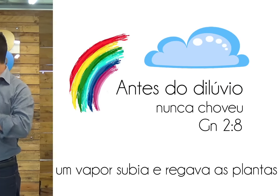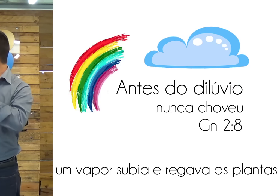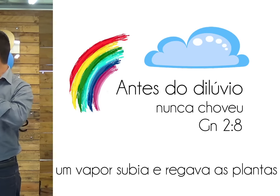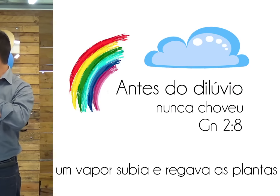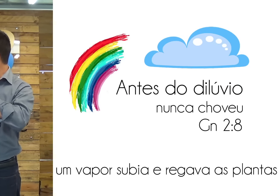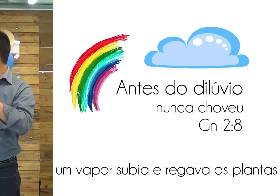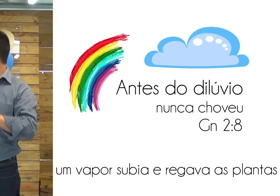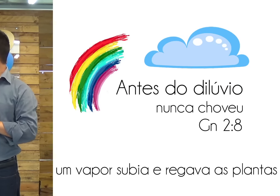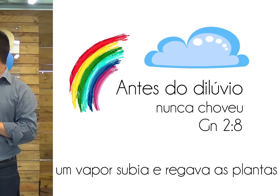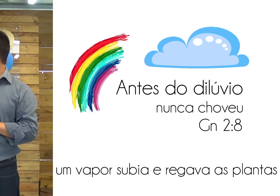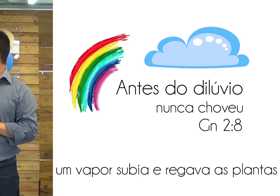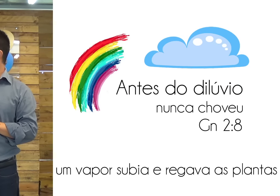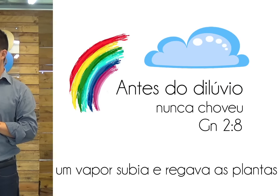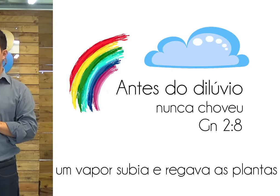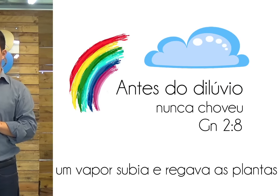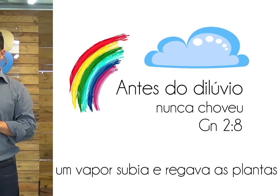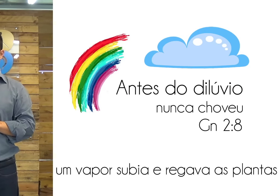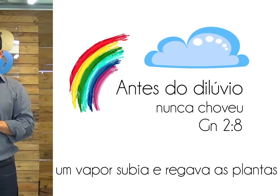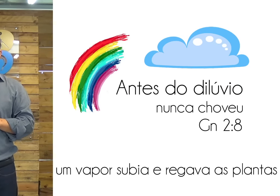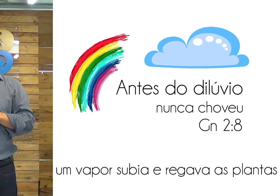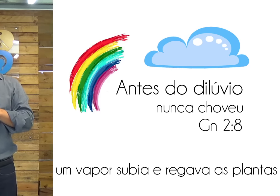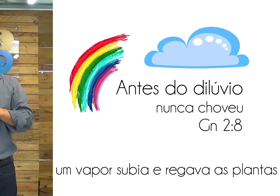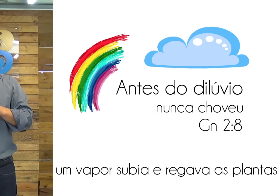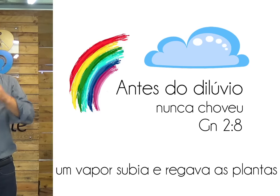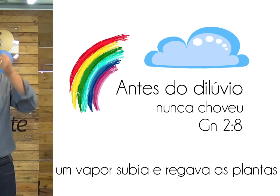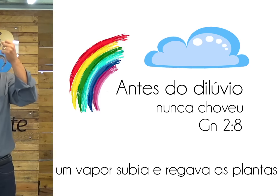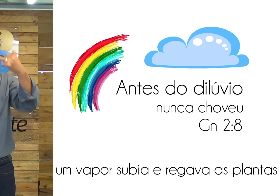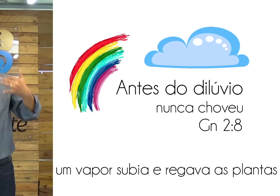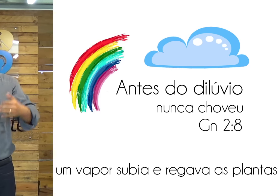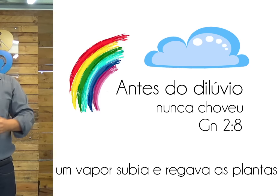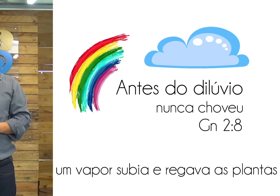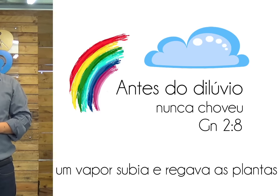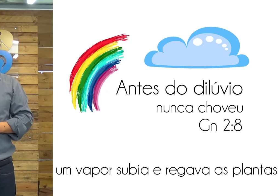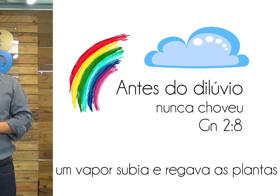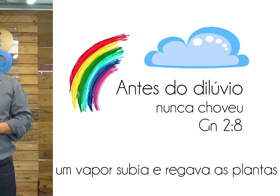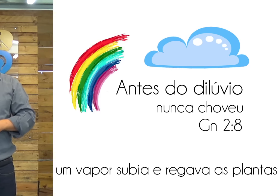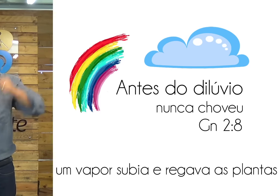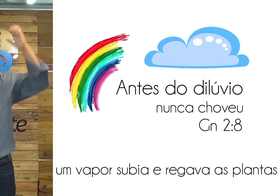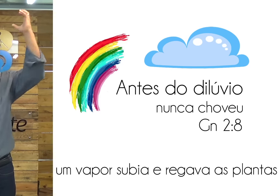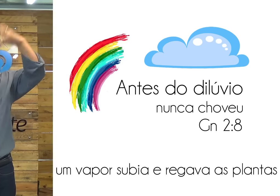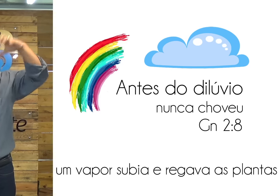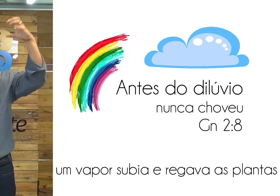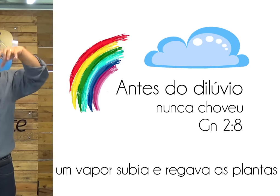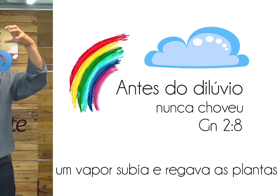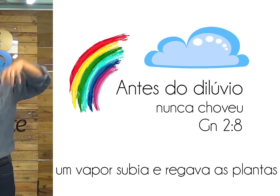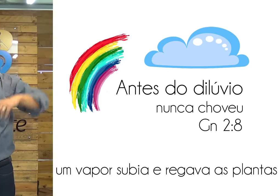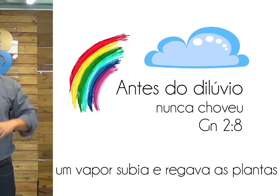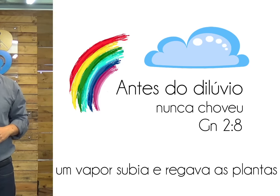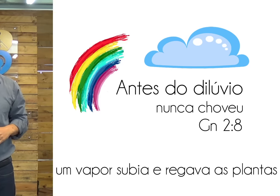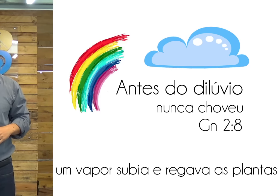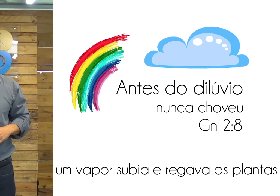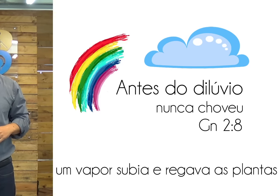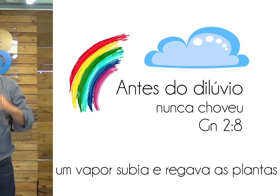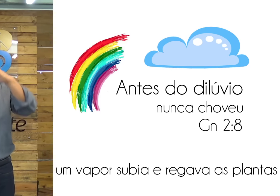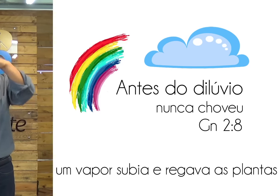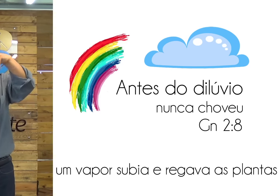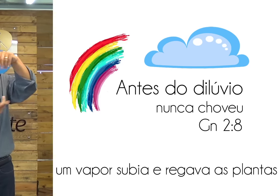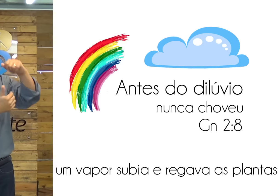2 Versículo 8 fala o quê que nunca tinha chovido no